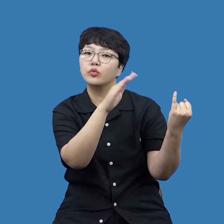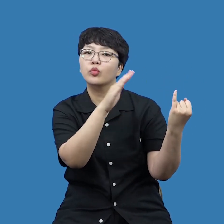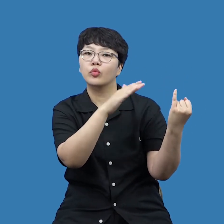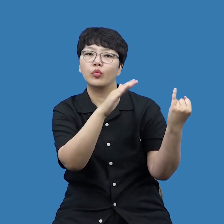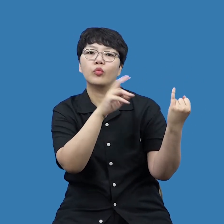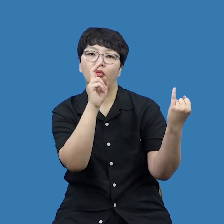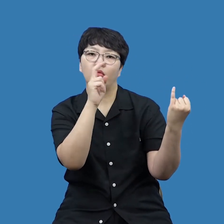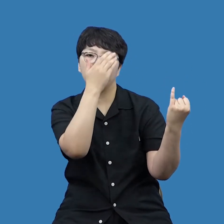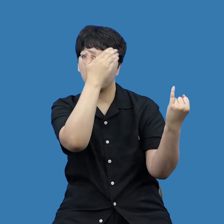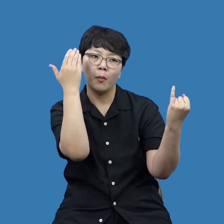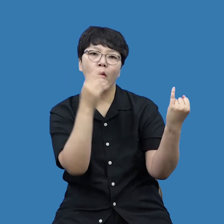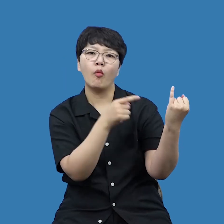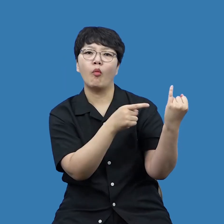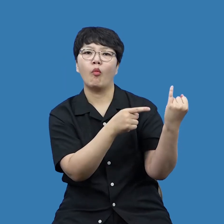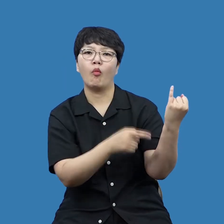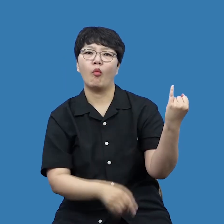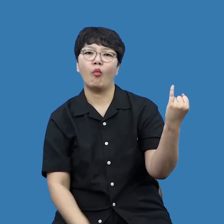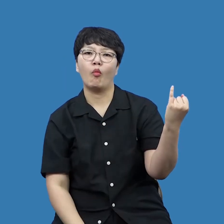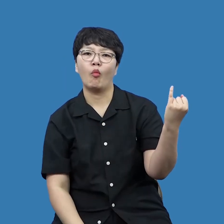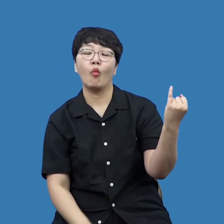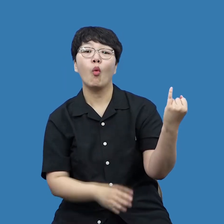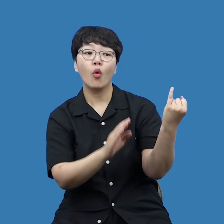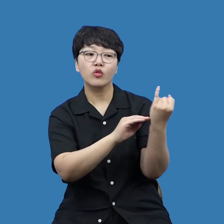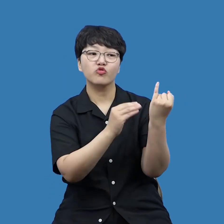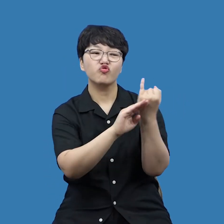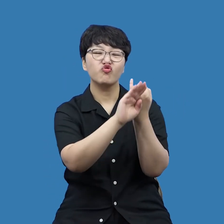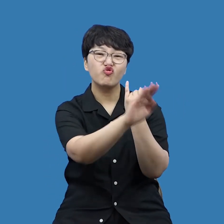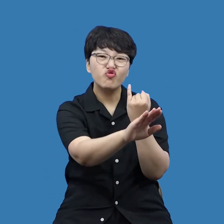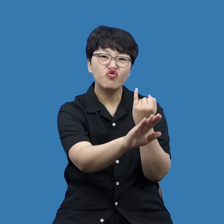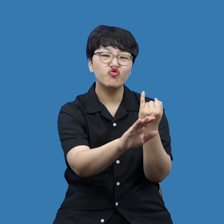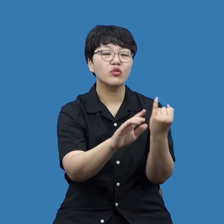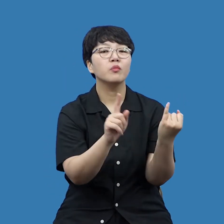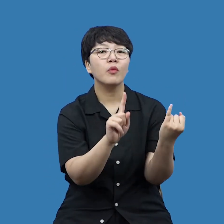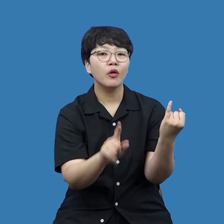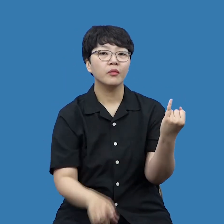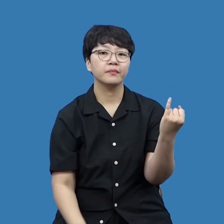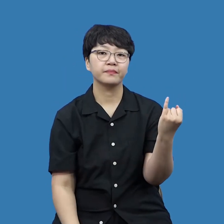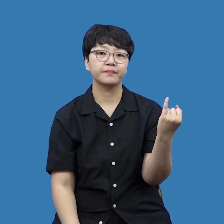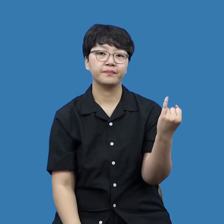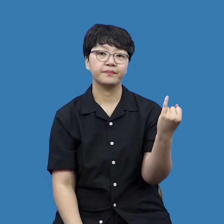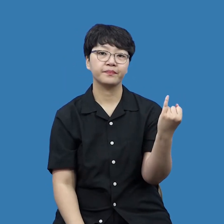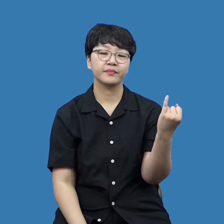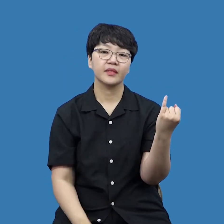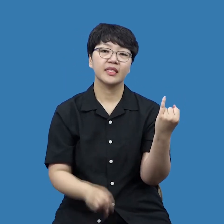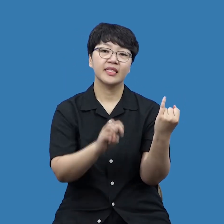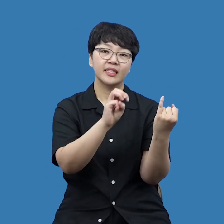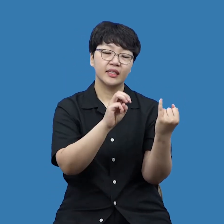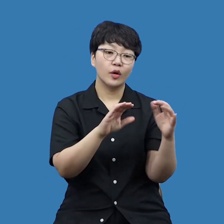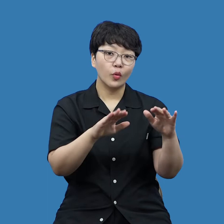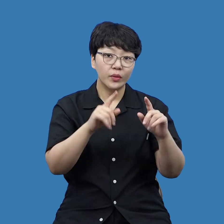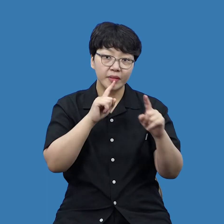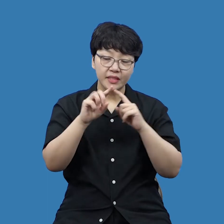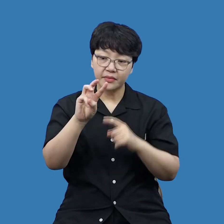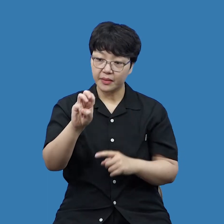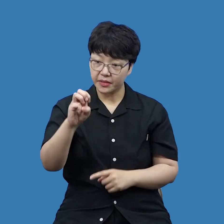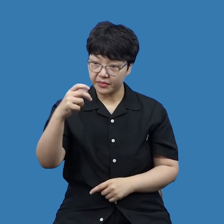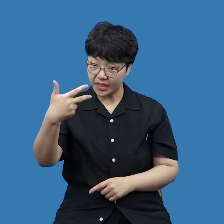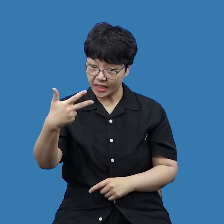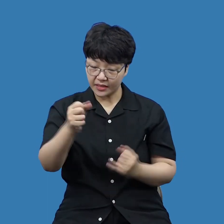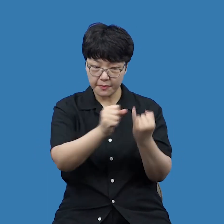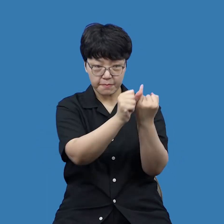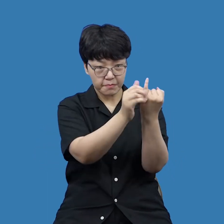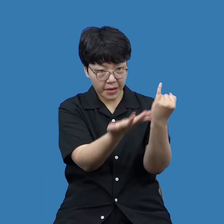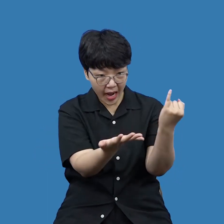네. 그리고 얼마를 살았느냐? 네. 37절에 보시면 과부가